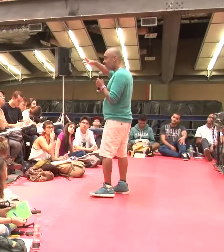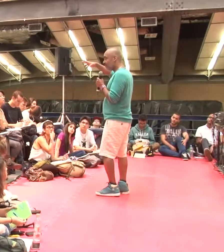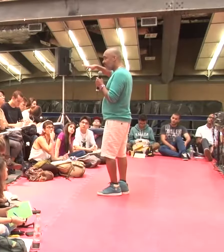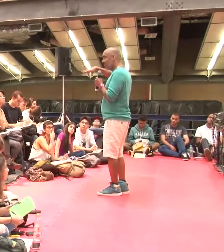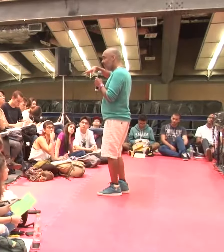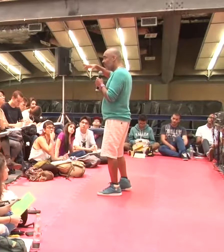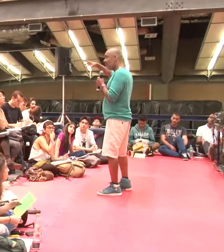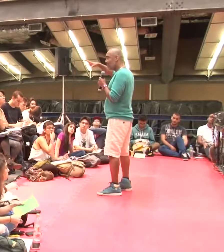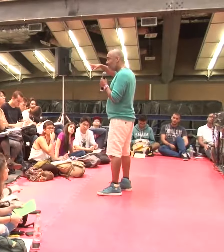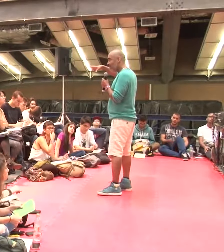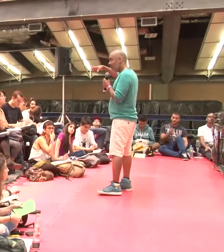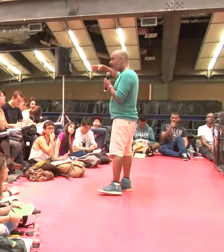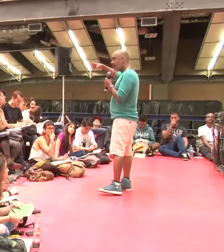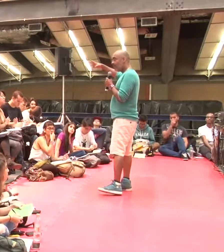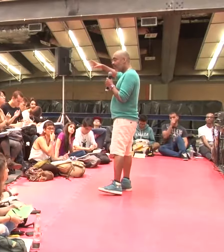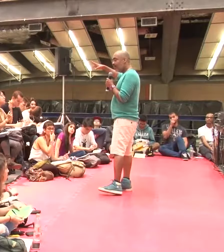habitação.